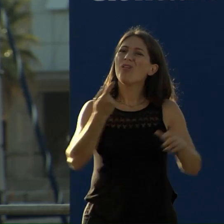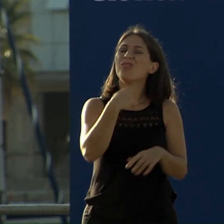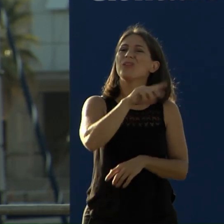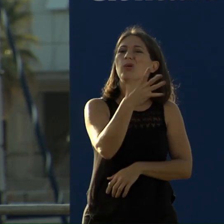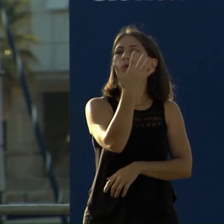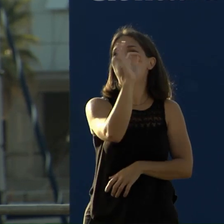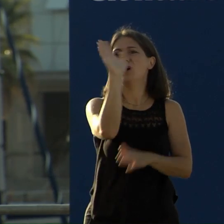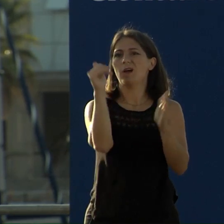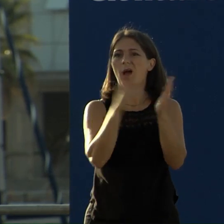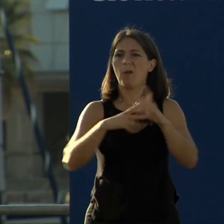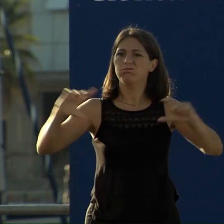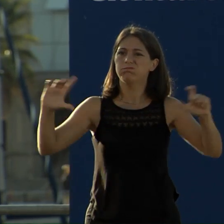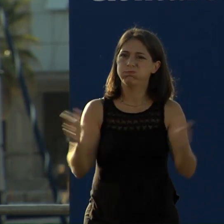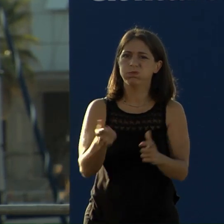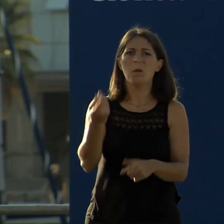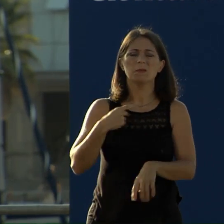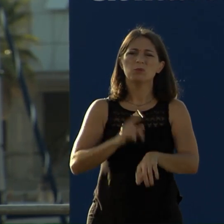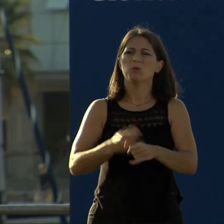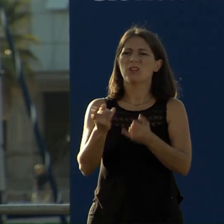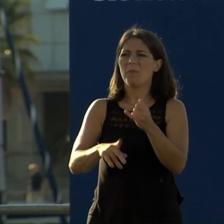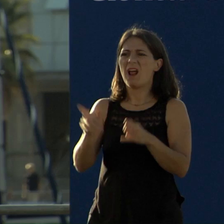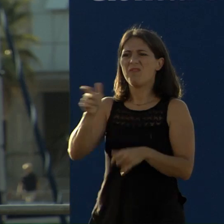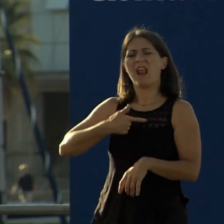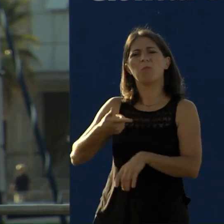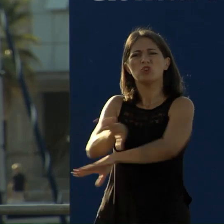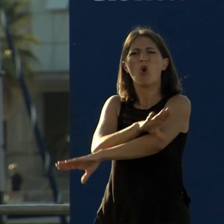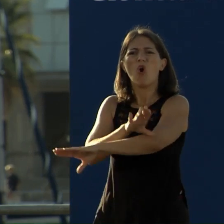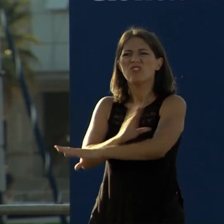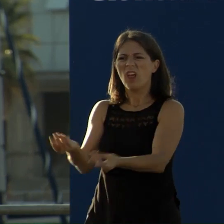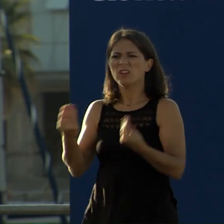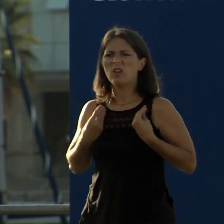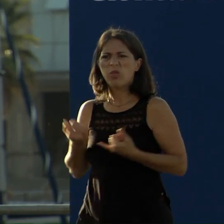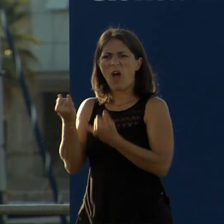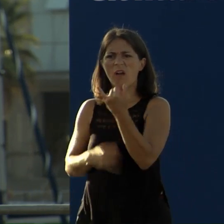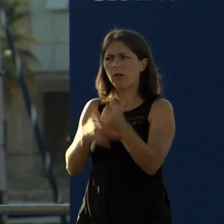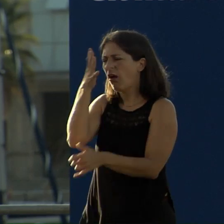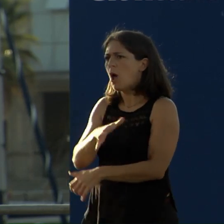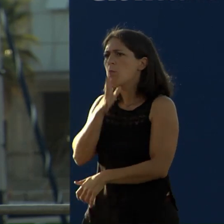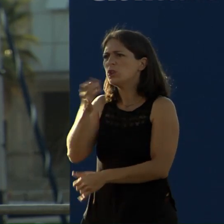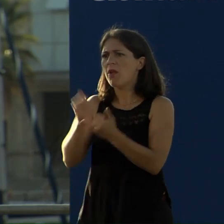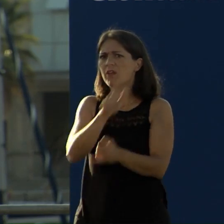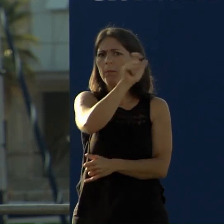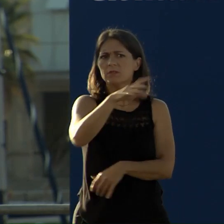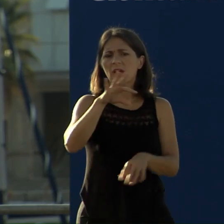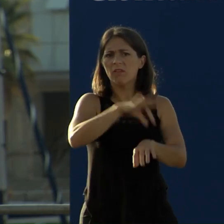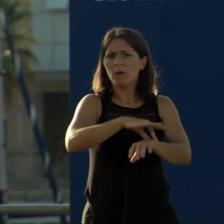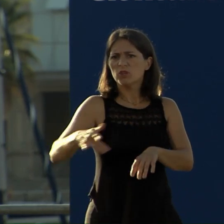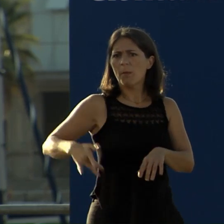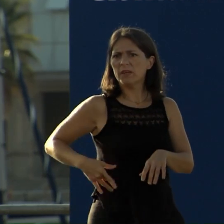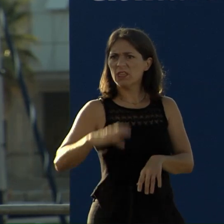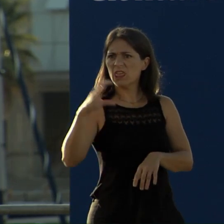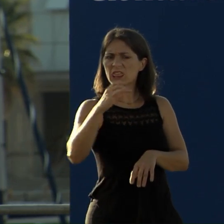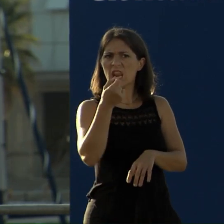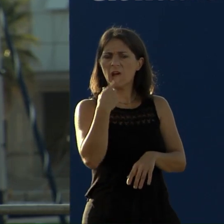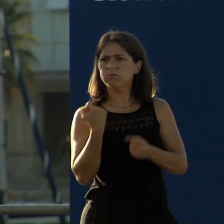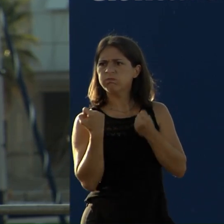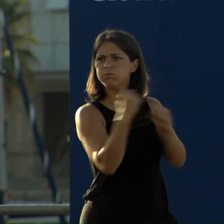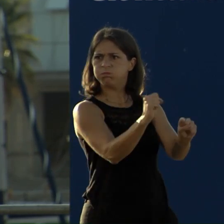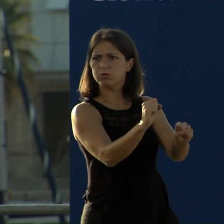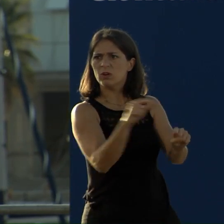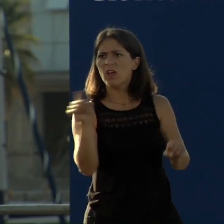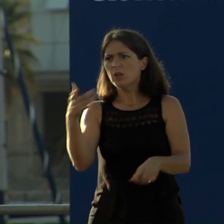Resulta que hay miembros de la Consejería de Salud imputados. Imputados por negar medicamentos a enfermos de hepatitis C. Resulta que